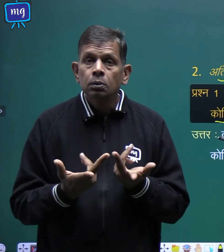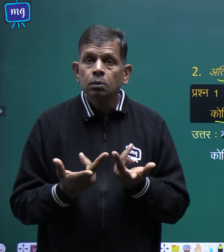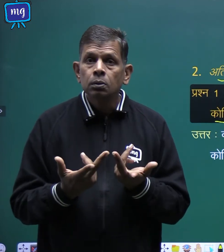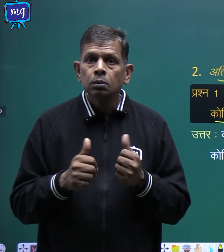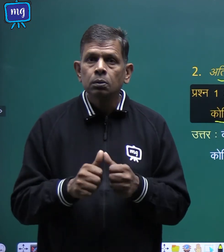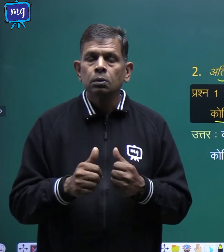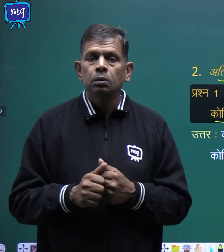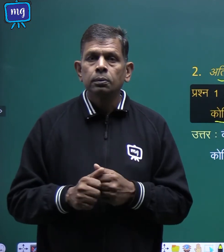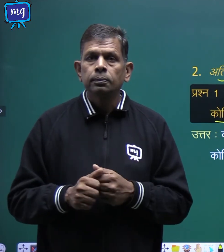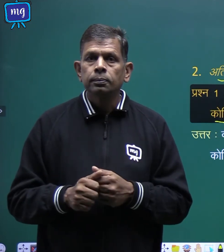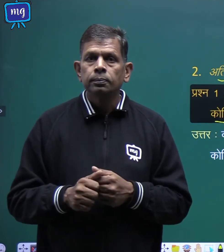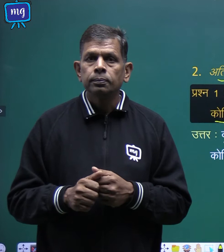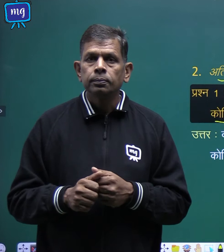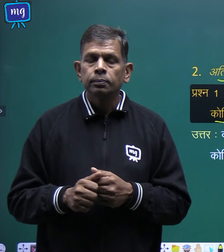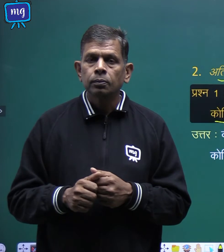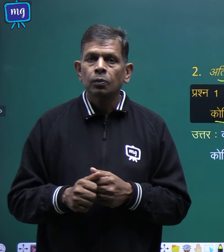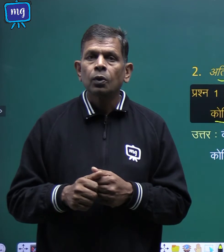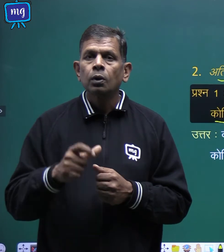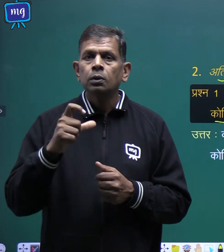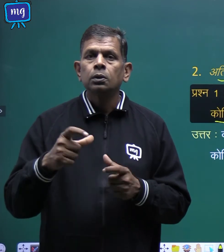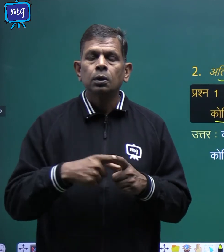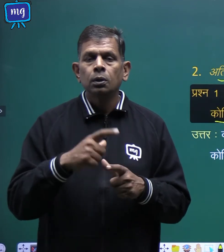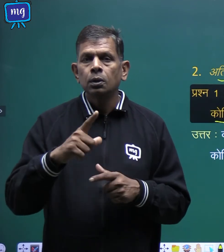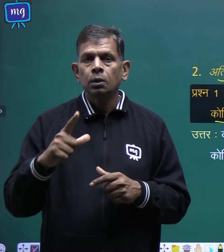उत्तर, कोशिका के